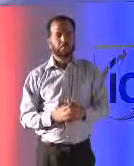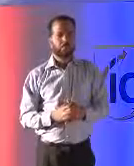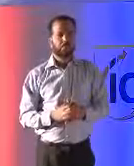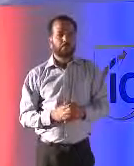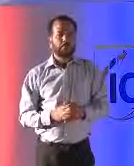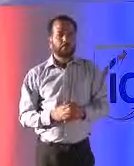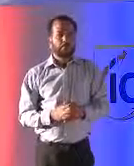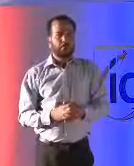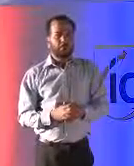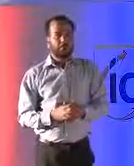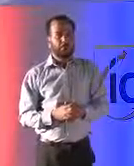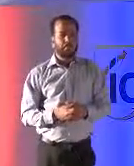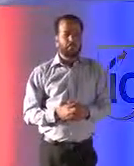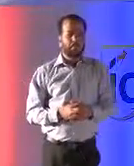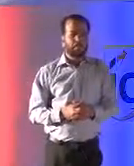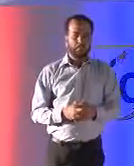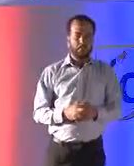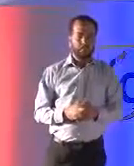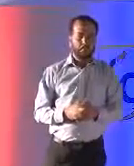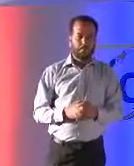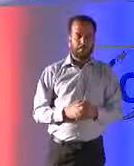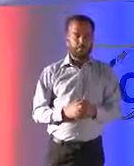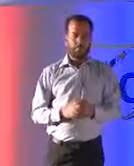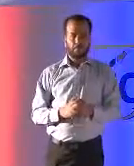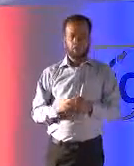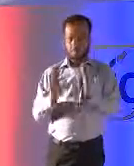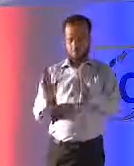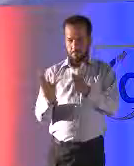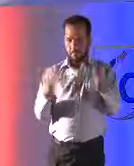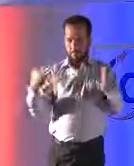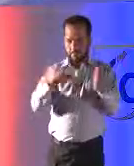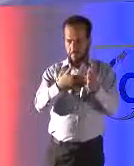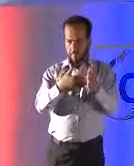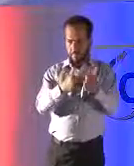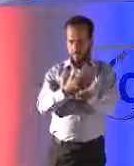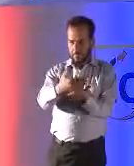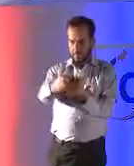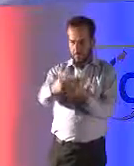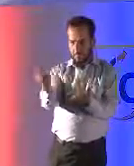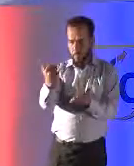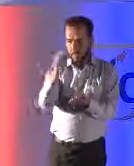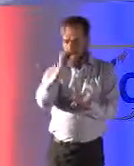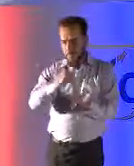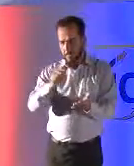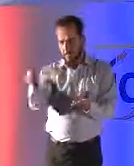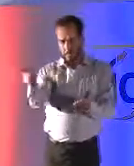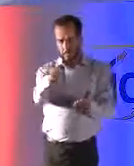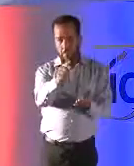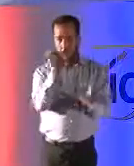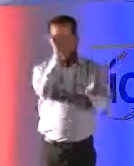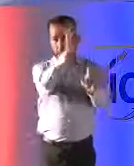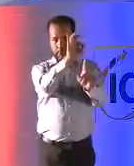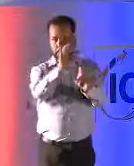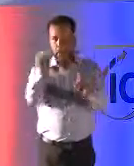meet them collectively with our collective efforts. بالنهاية أود أن أقول أن يجب علينا أن نضع